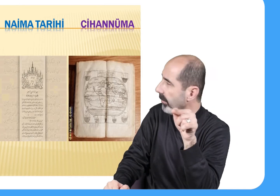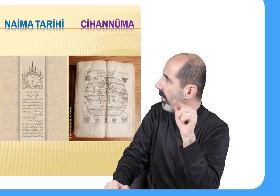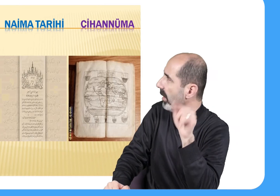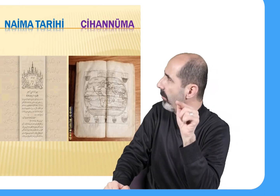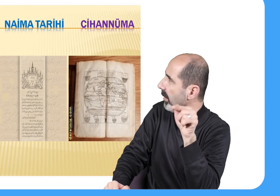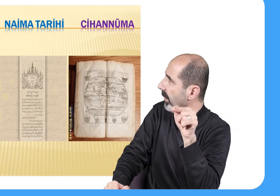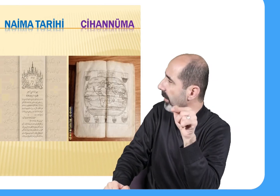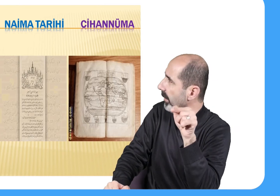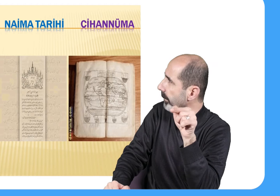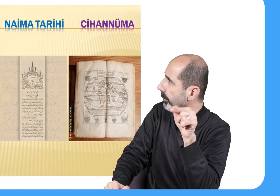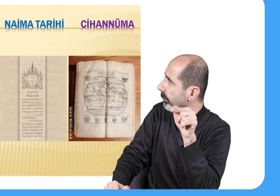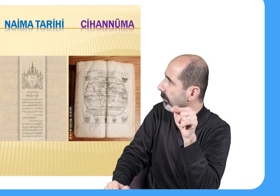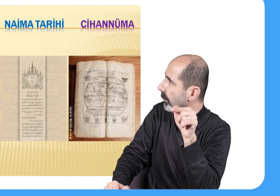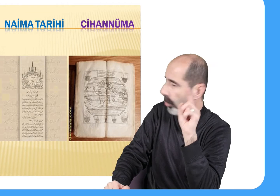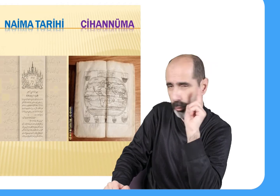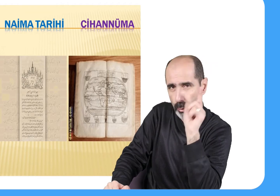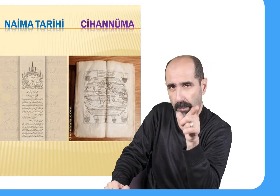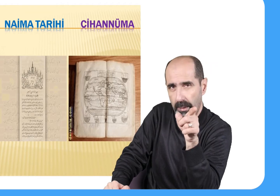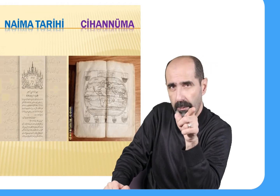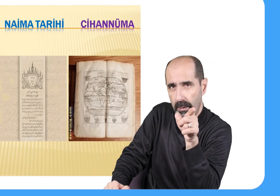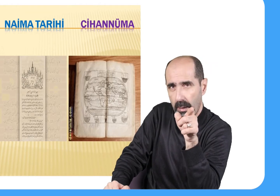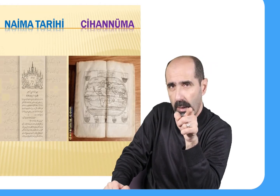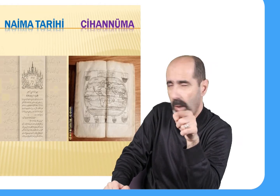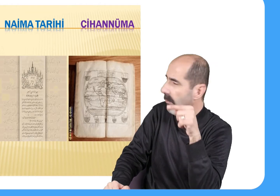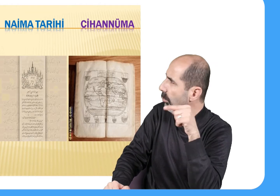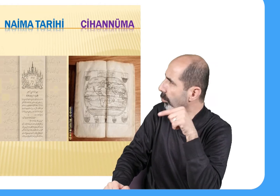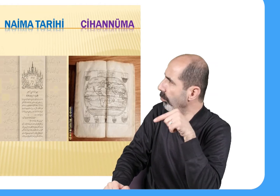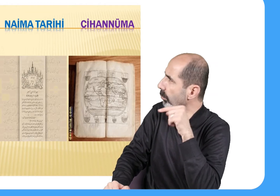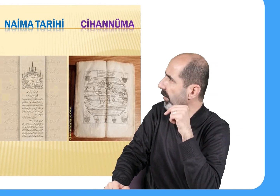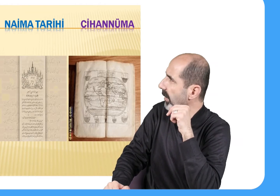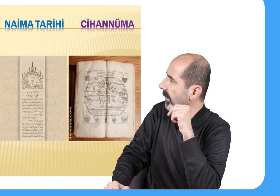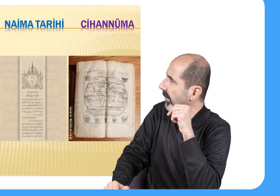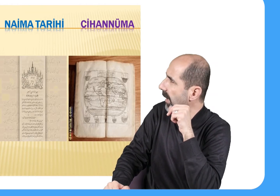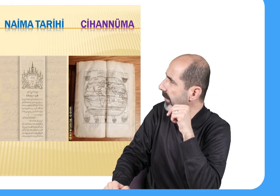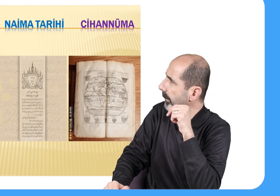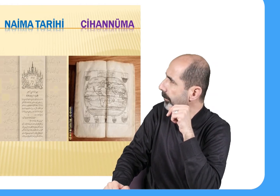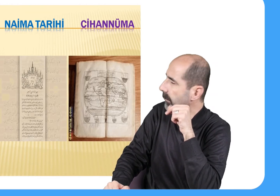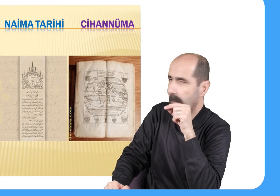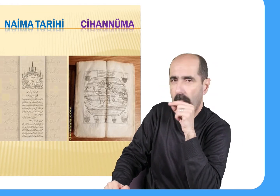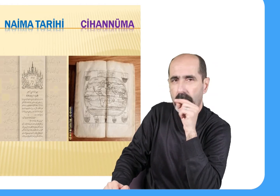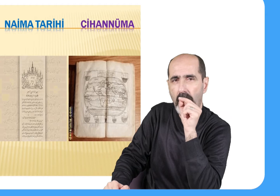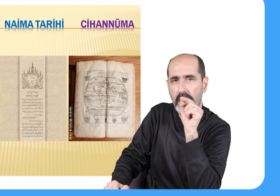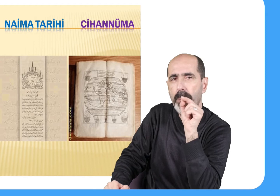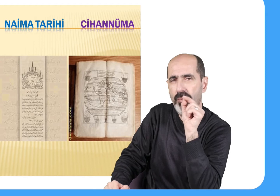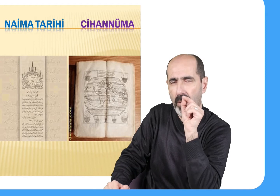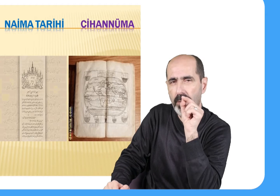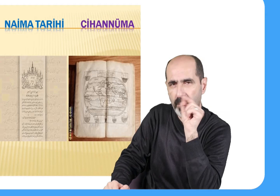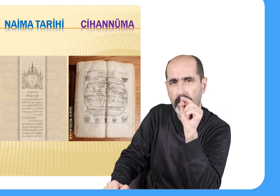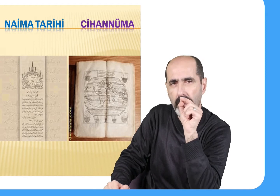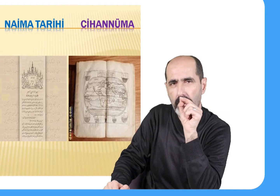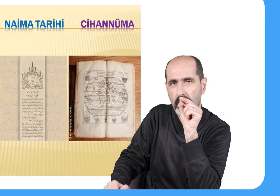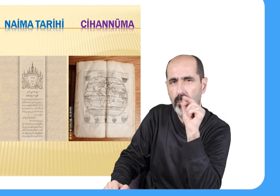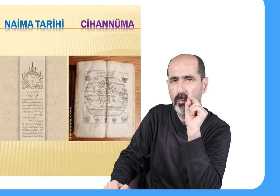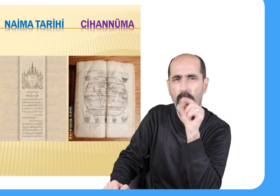tarifidir naima tarihi çok çok önemli ve üçüncü basılan eserde Katip